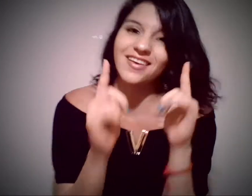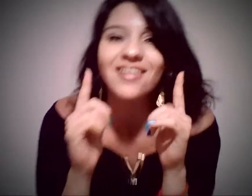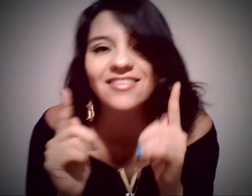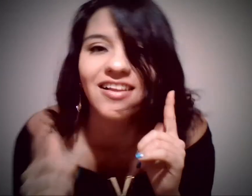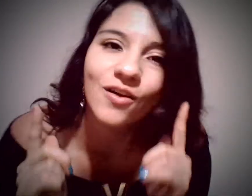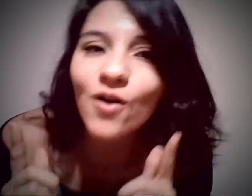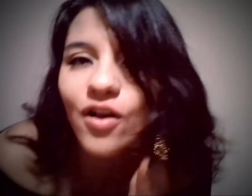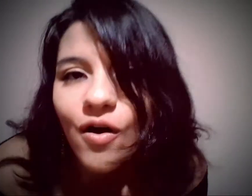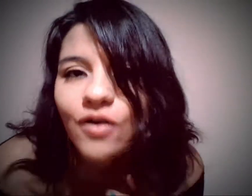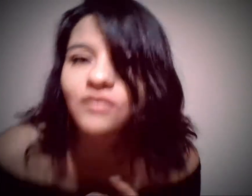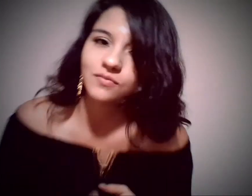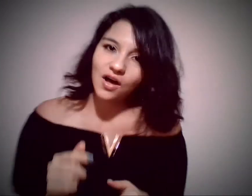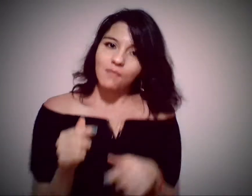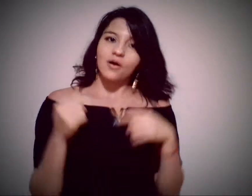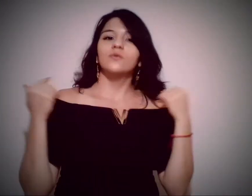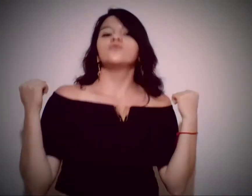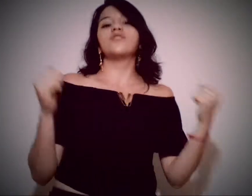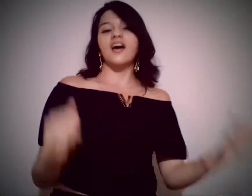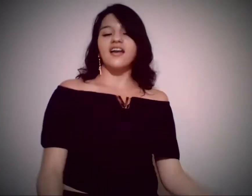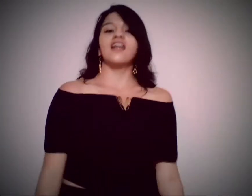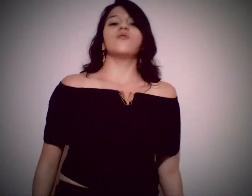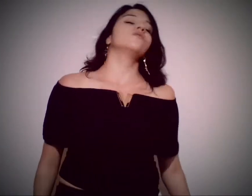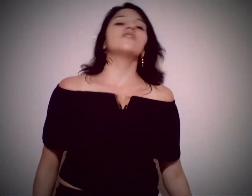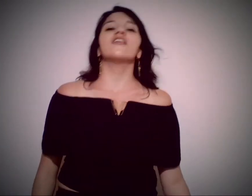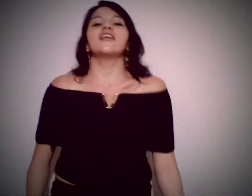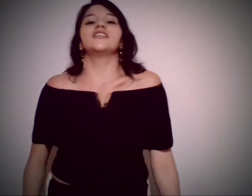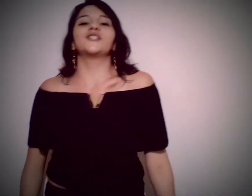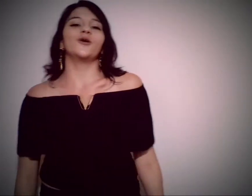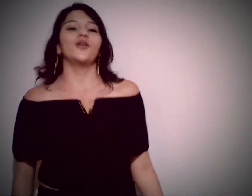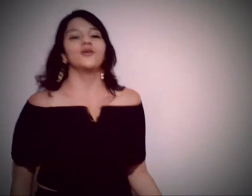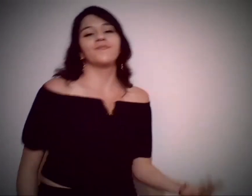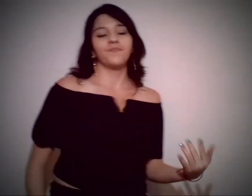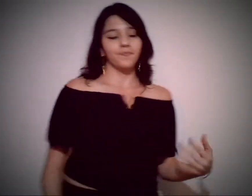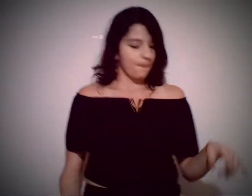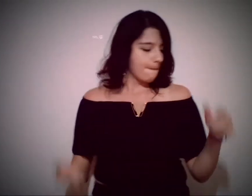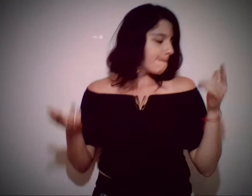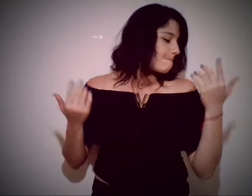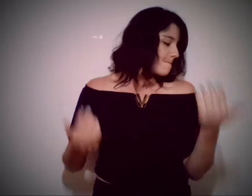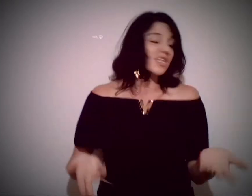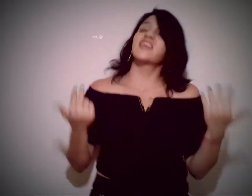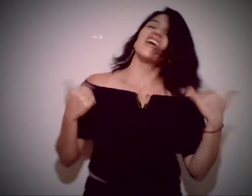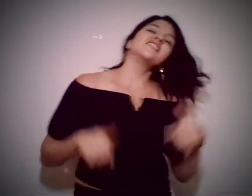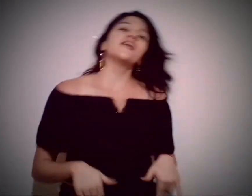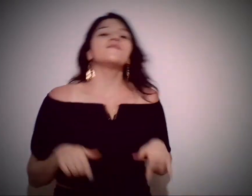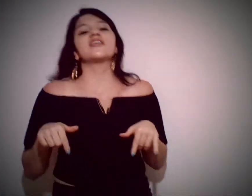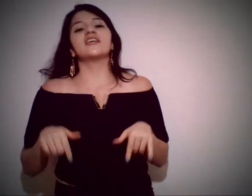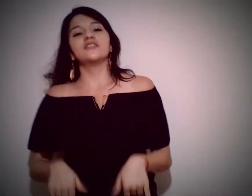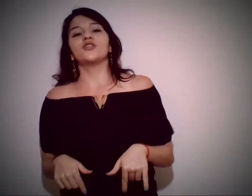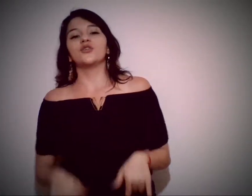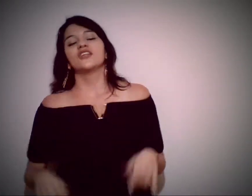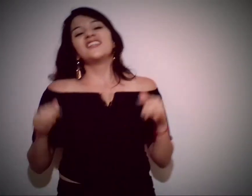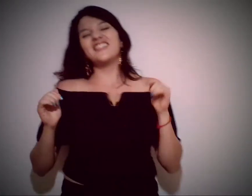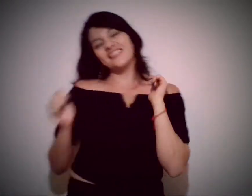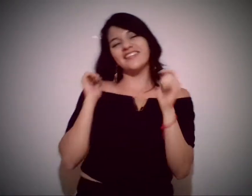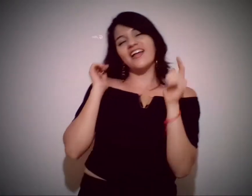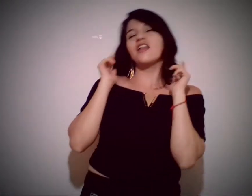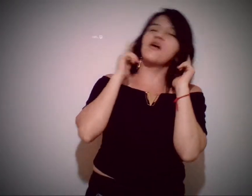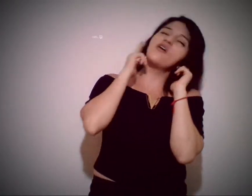el dolor, vamos a juntar la luna y el sol Súbeme la radio, que esta es mi canción, siente el bajo que va